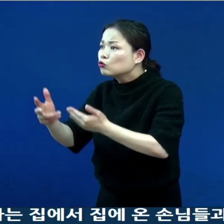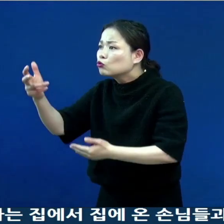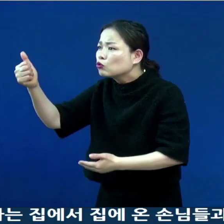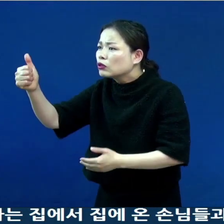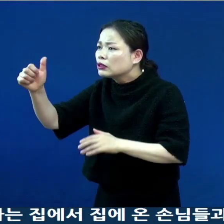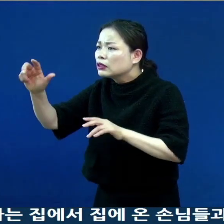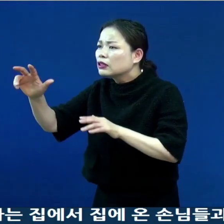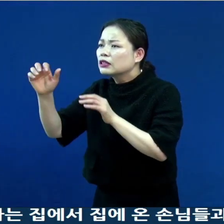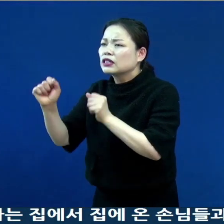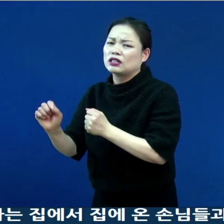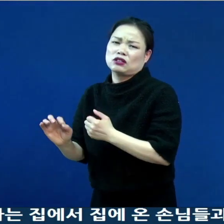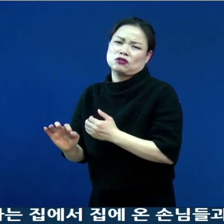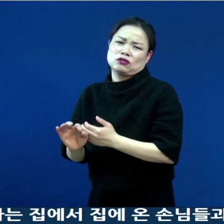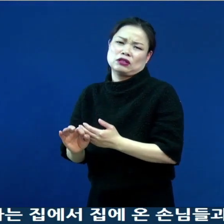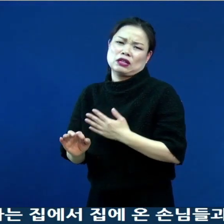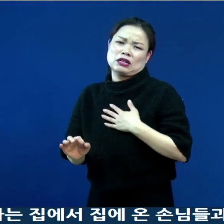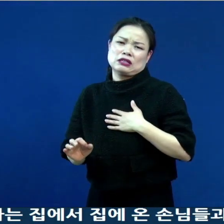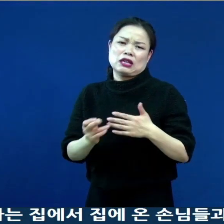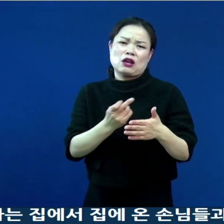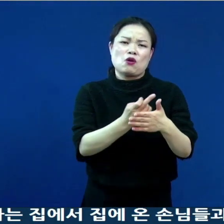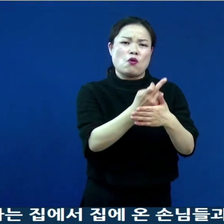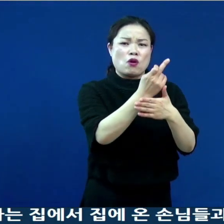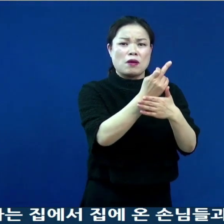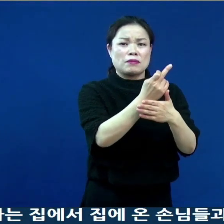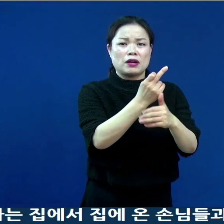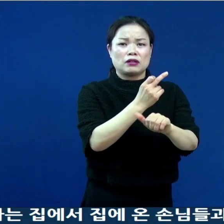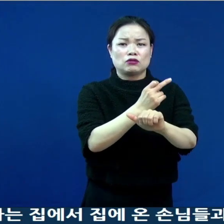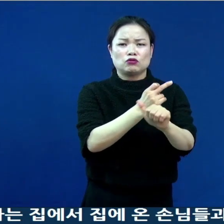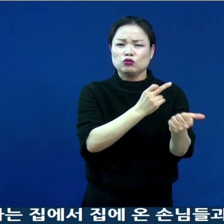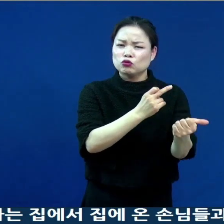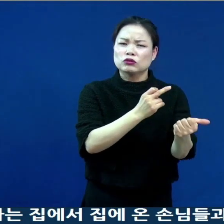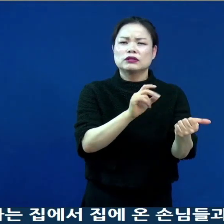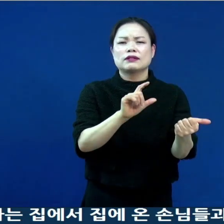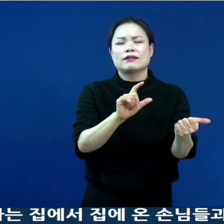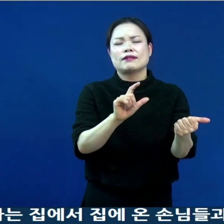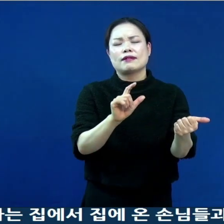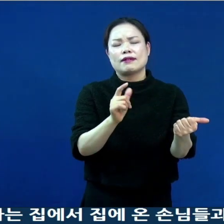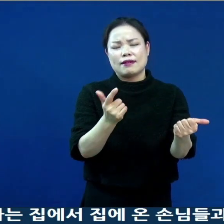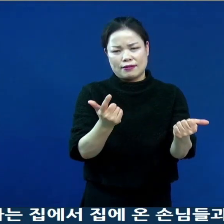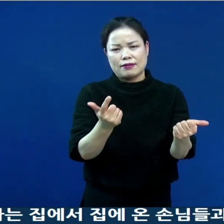주께서 여기 계셨더라면 내 오라비가 죽지